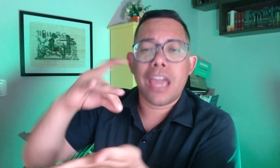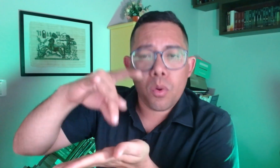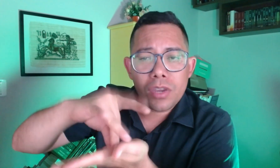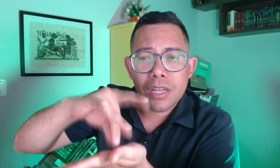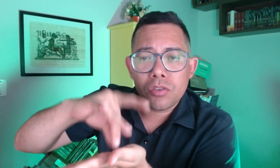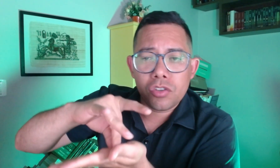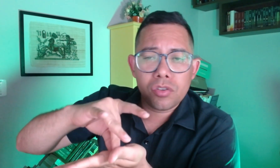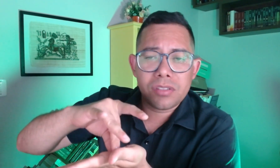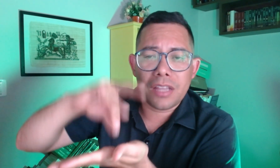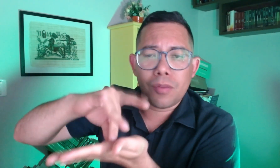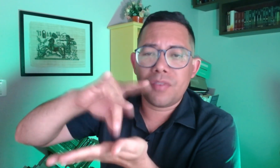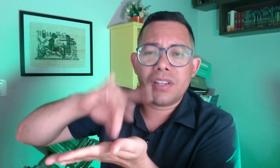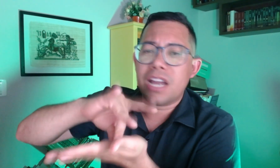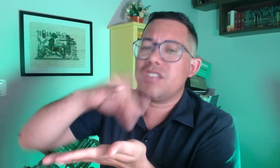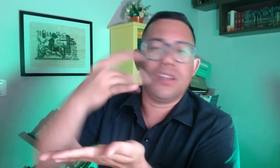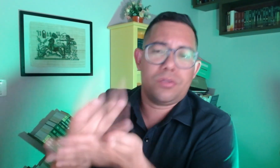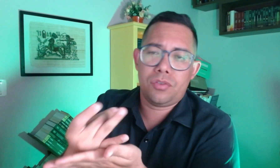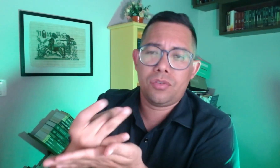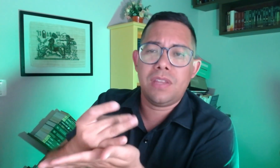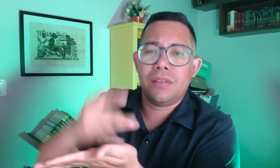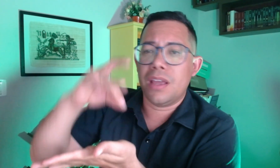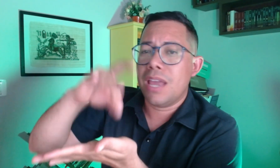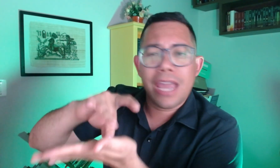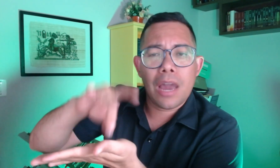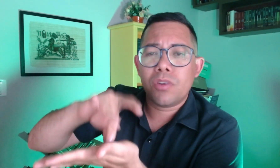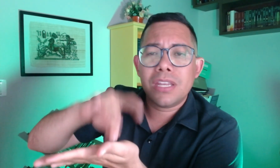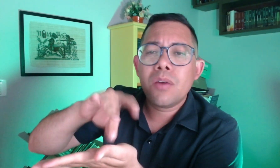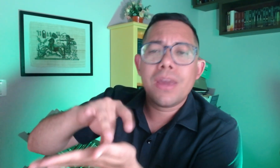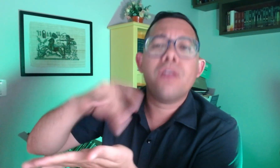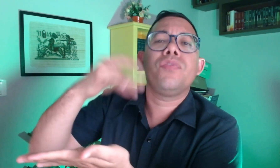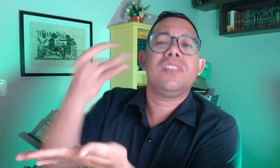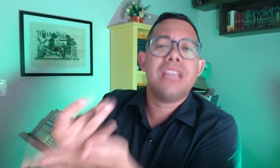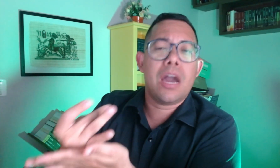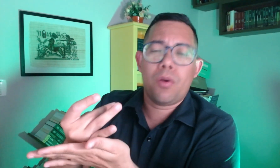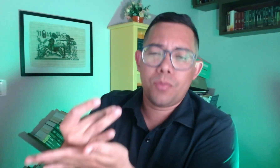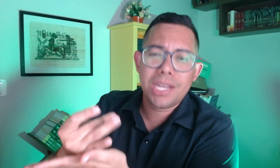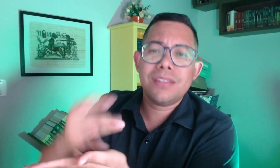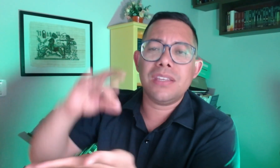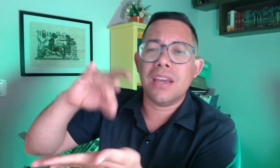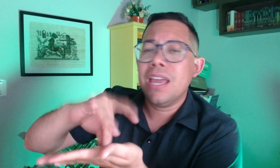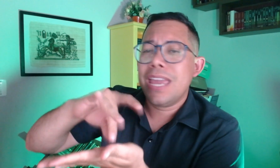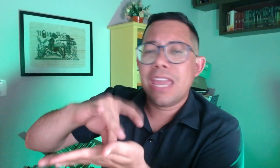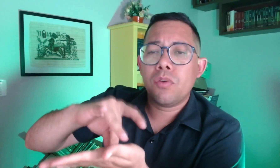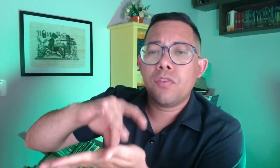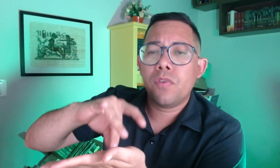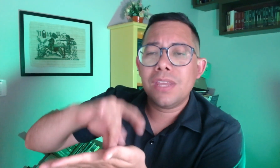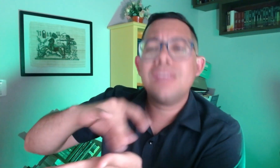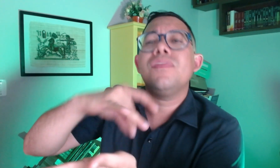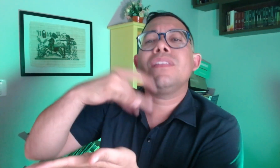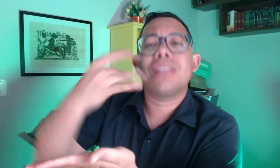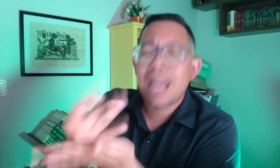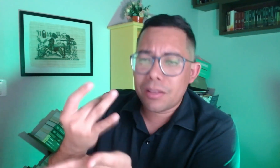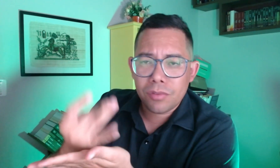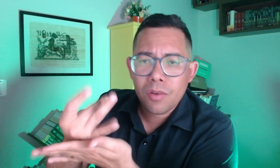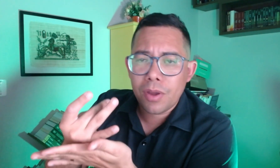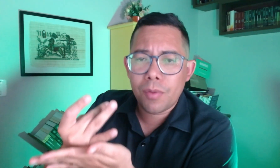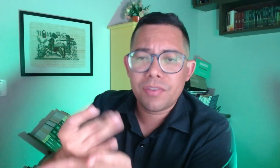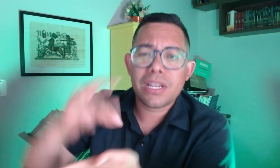algo que não se sustenta, é uma verdade que não se sustenta. É algo que não é oficial, é uma heresia. É algo que foi inventado, não é uma verdade.